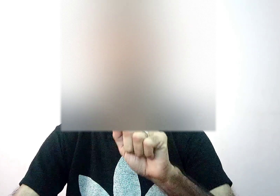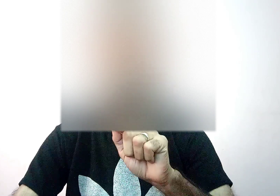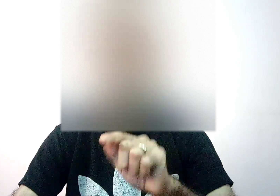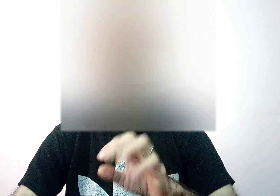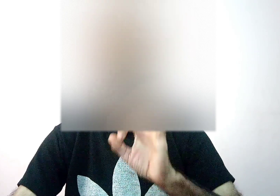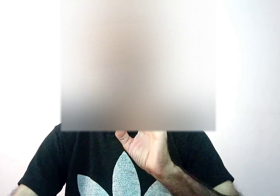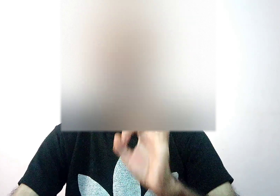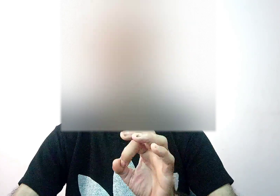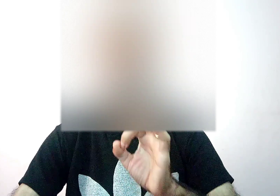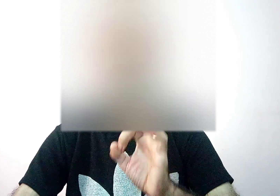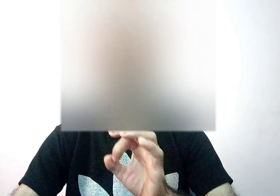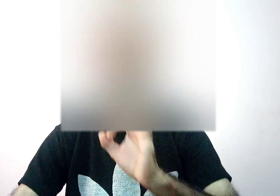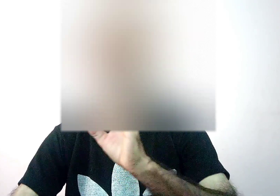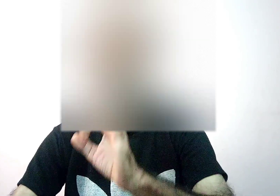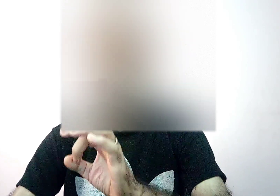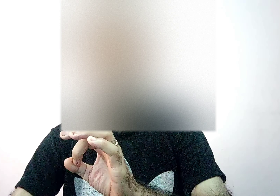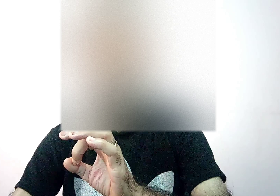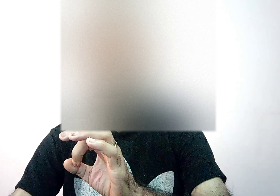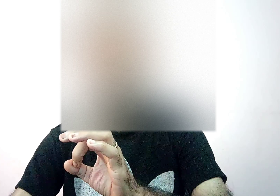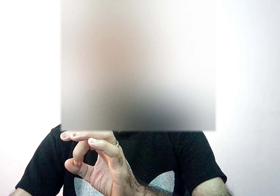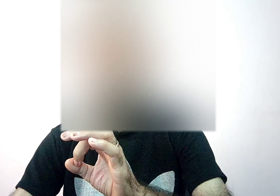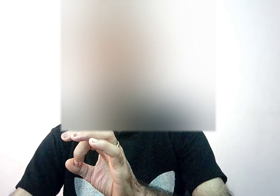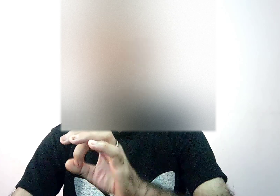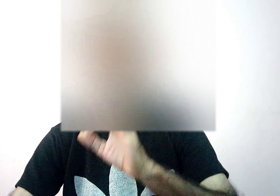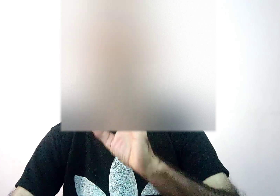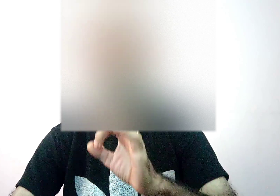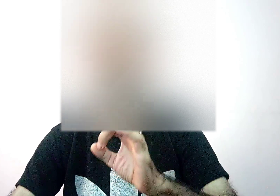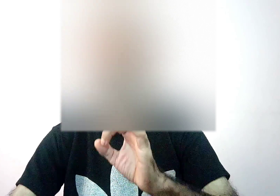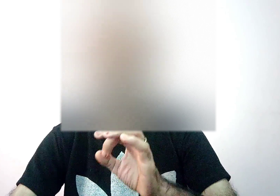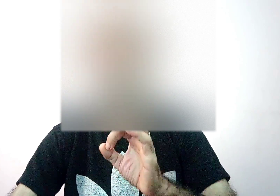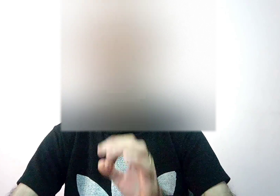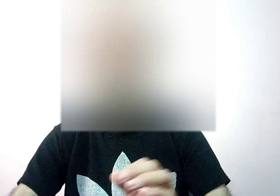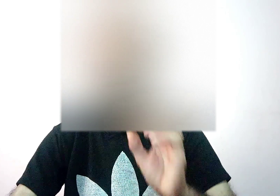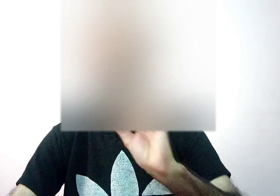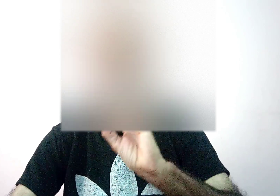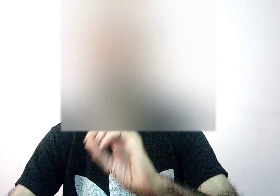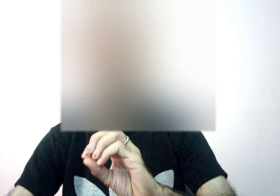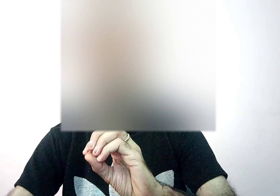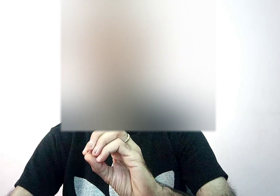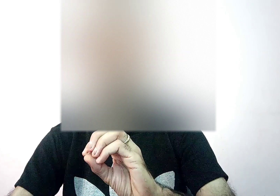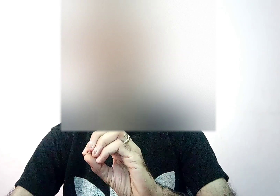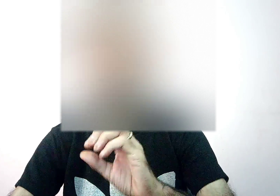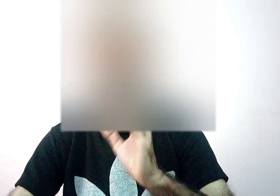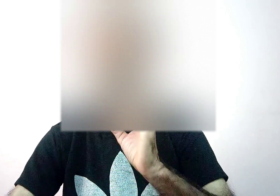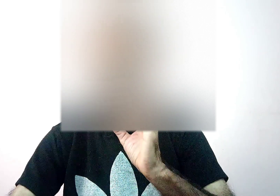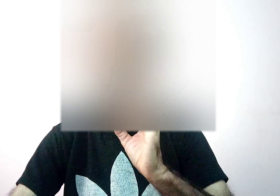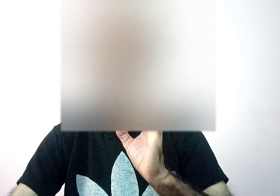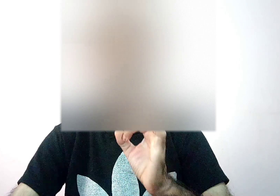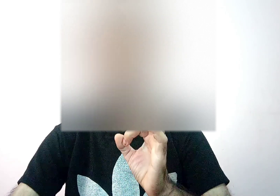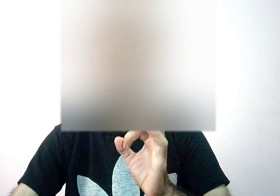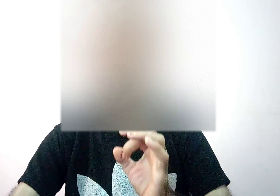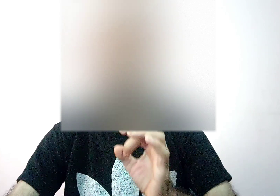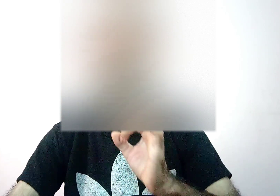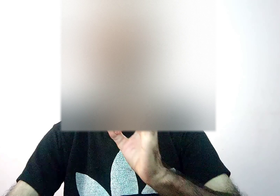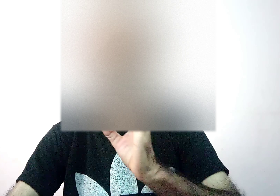السودانيه متمسكه برايها، لازم قانون ملزم لاثيوبيا او قانون يكتف